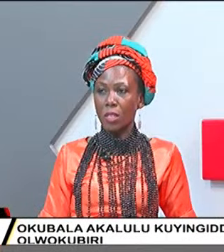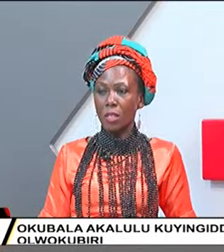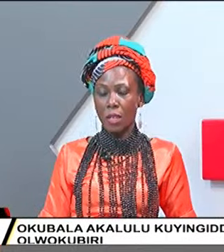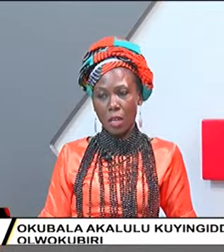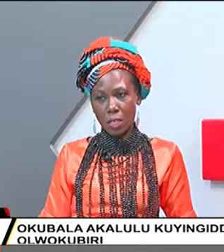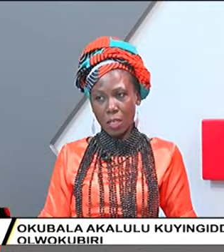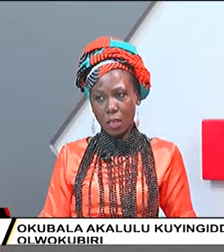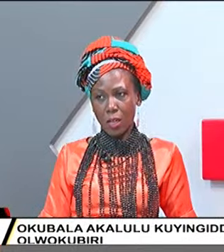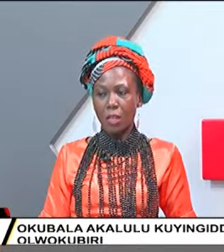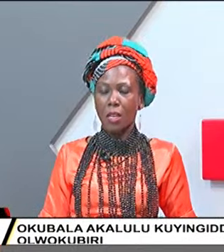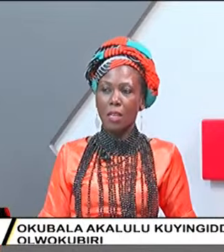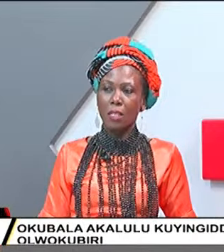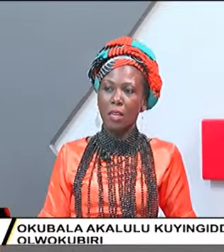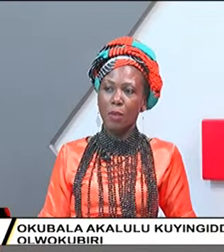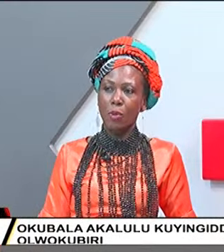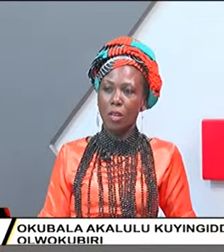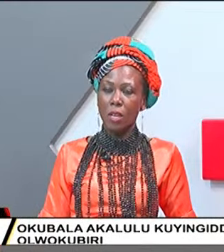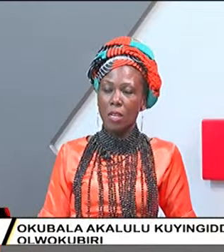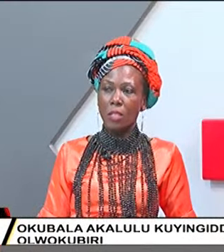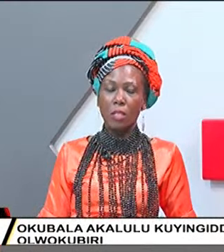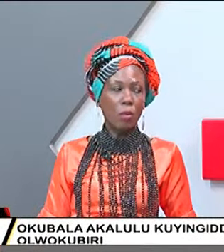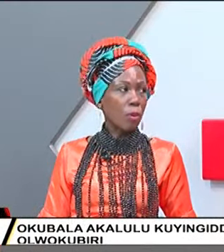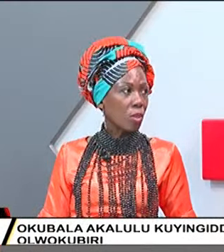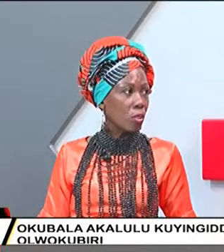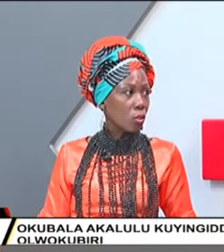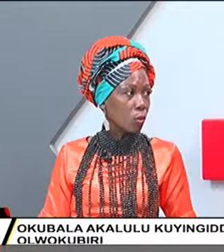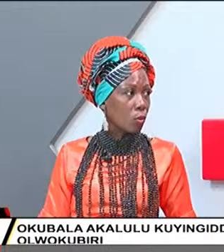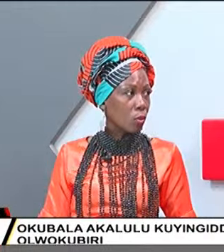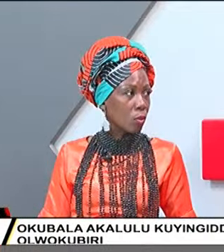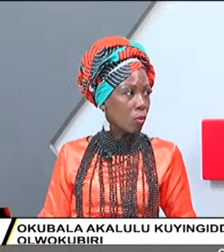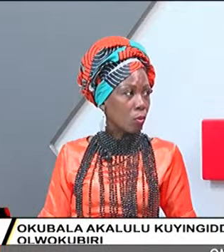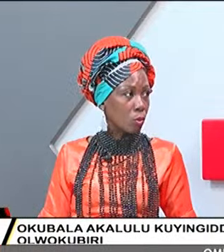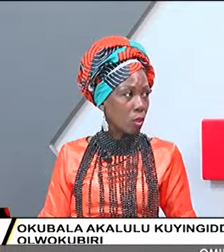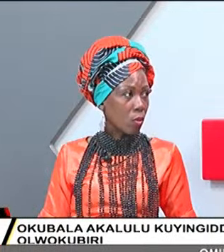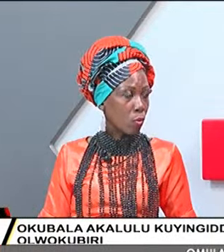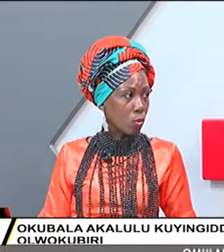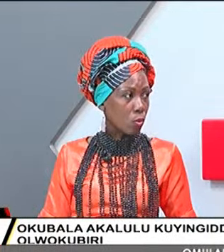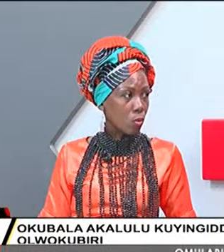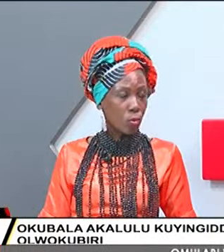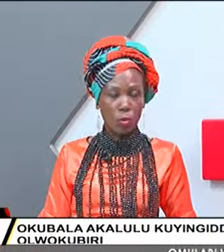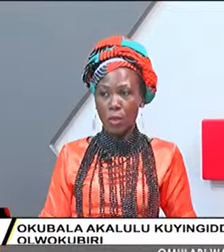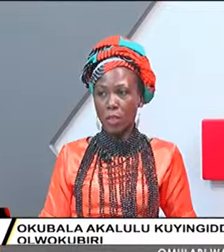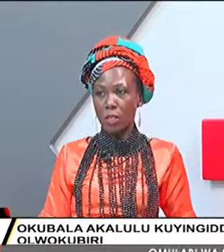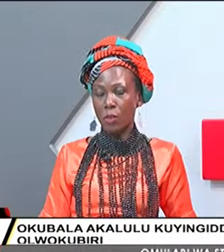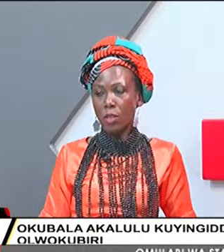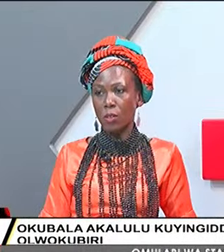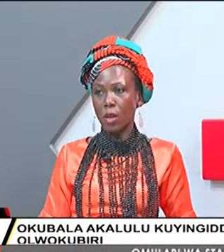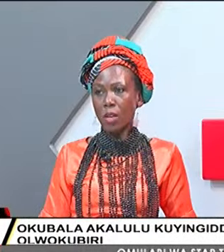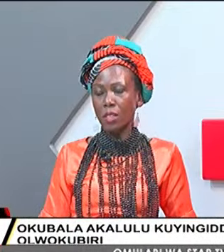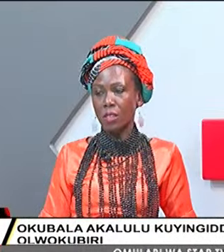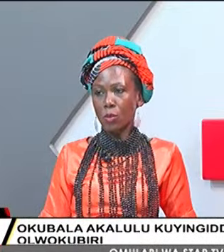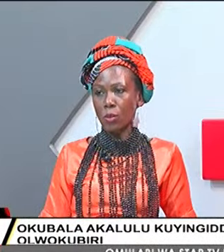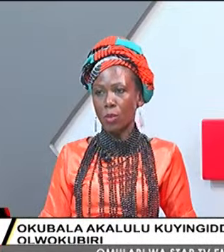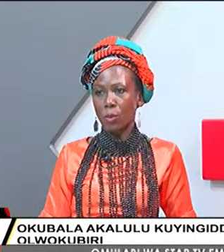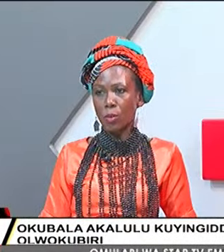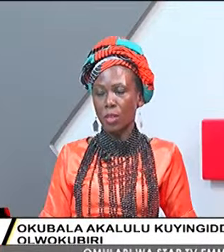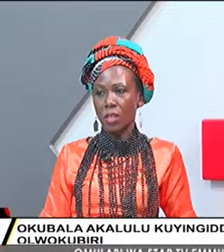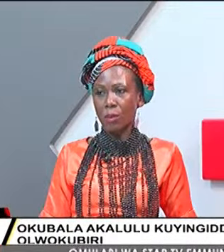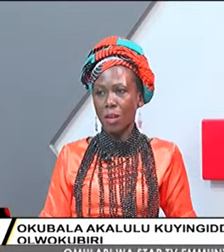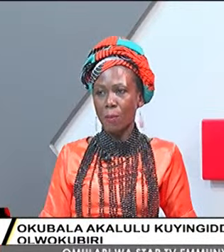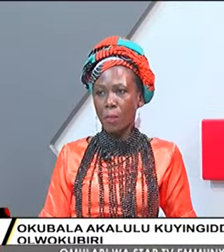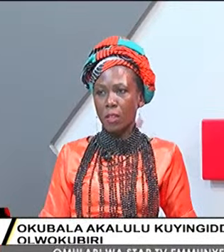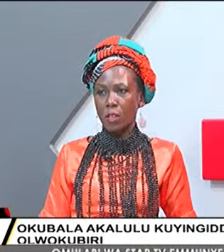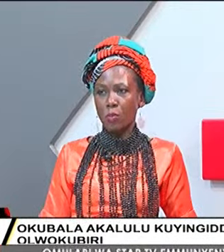yabadde ate nakka ate n'ayambuka kijja kuba bwe kityo okutuusa ng'obuntu bugwereddeyo ddala twagambye nti ensonga eyo bwetyo